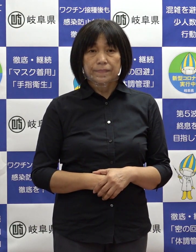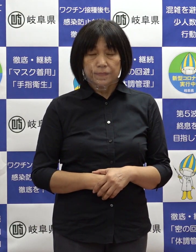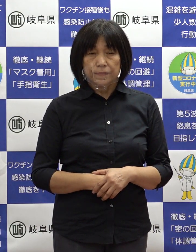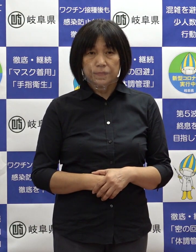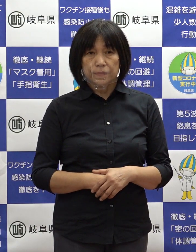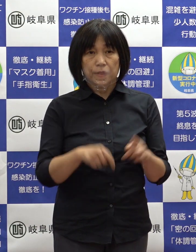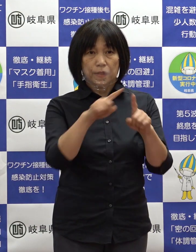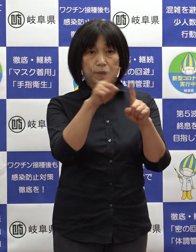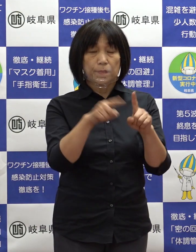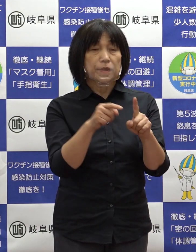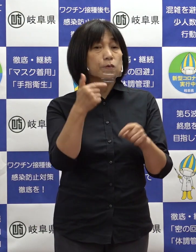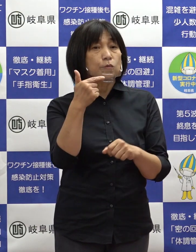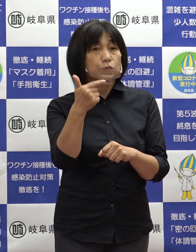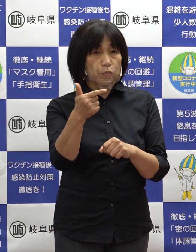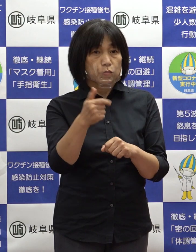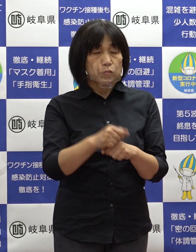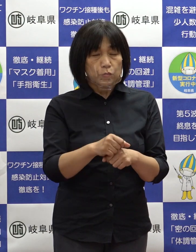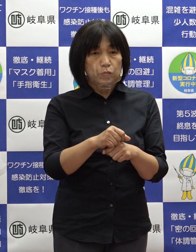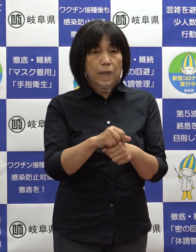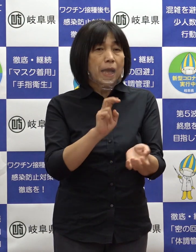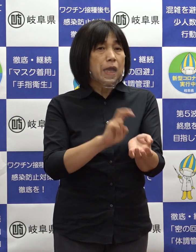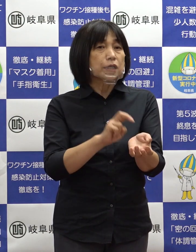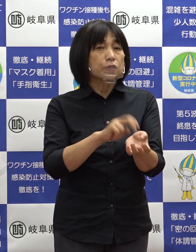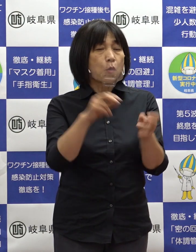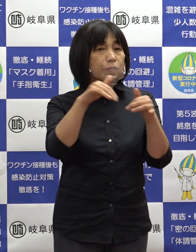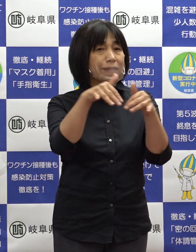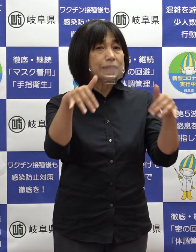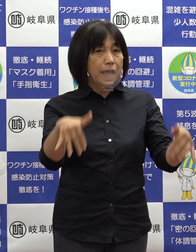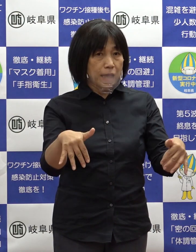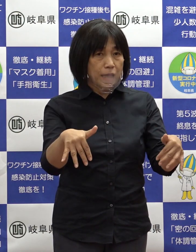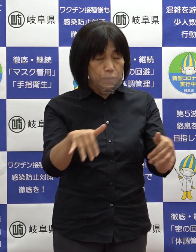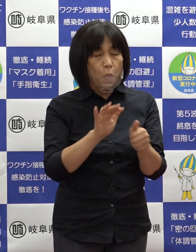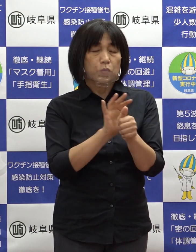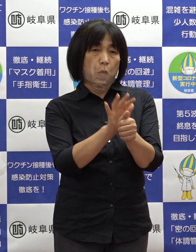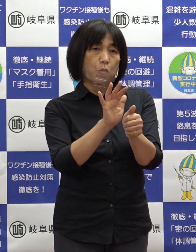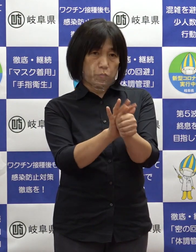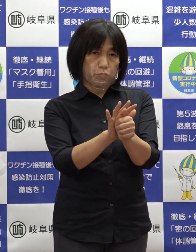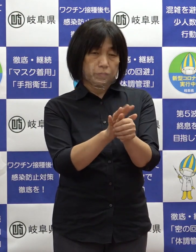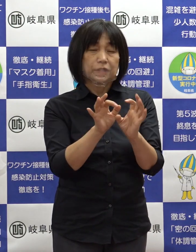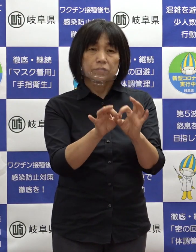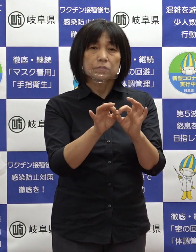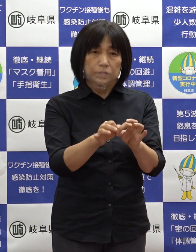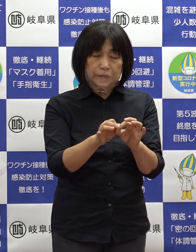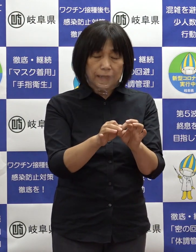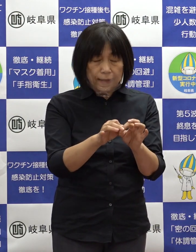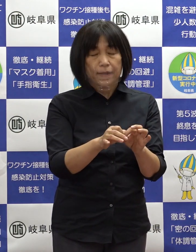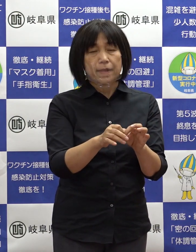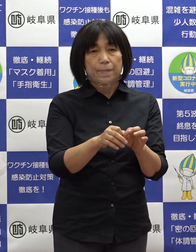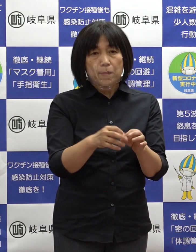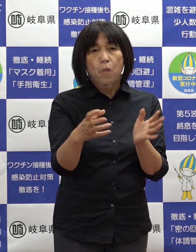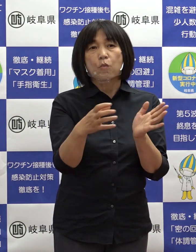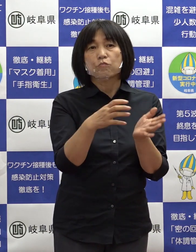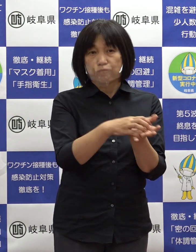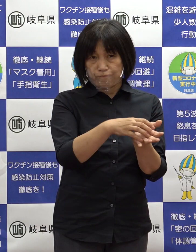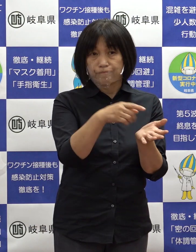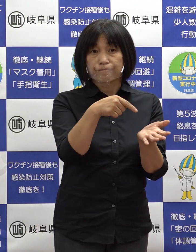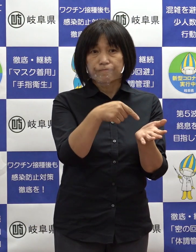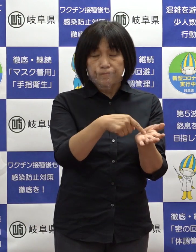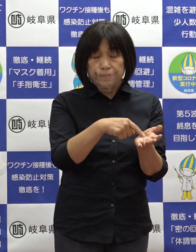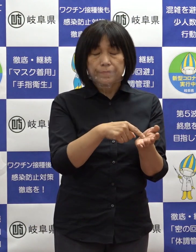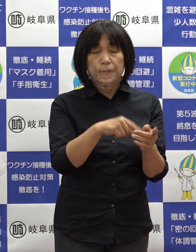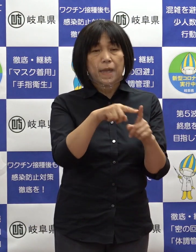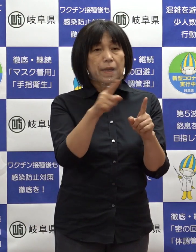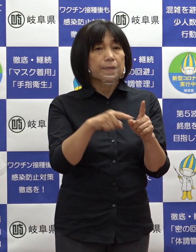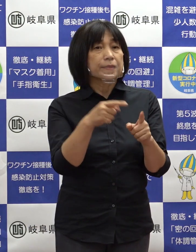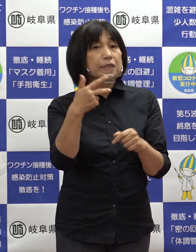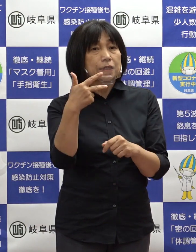6ページがこの医療提供体制についてそれぞれ、また丁寧に書かせていただきました。それから7ページ